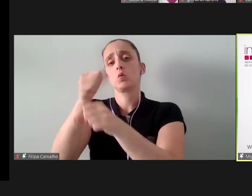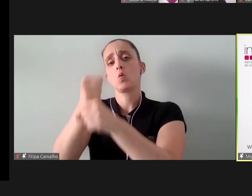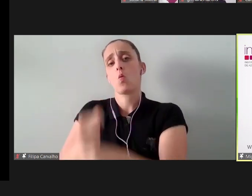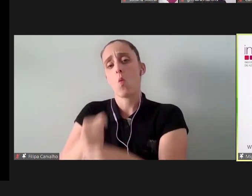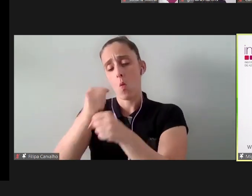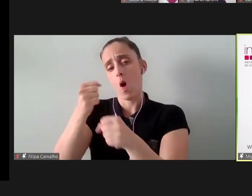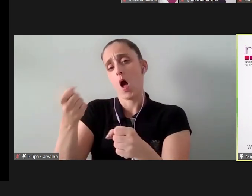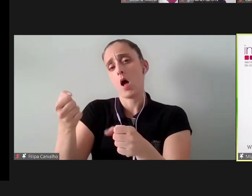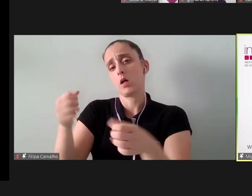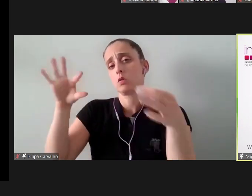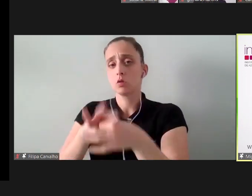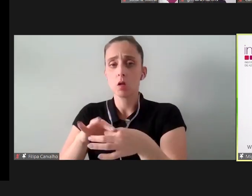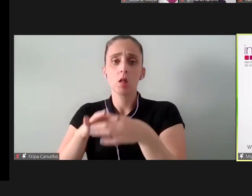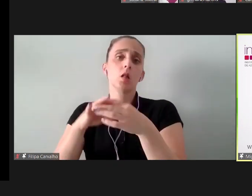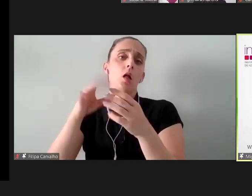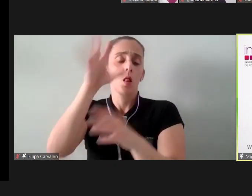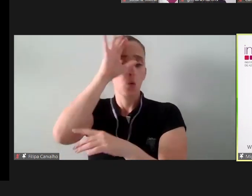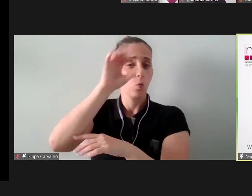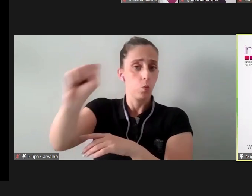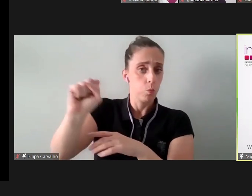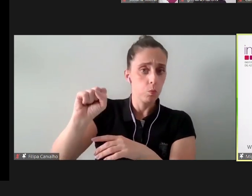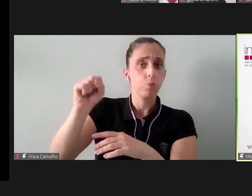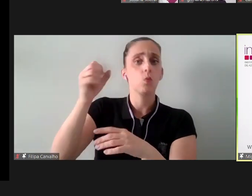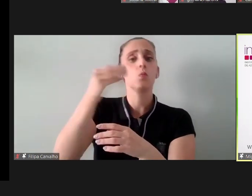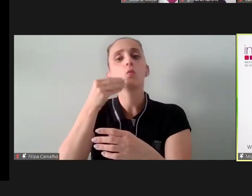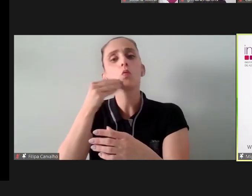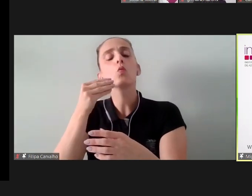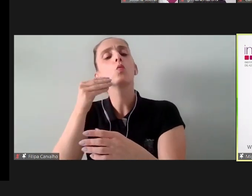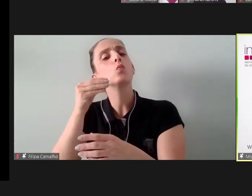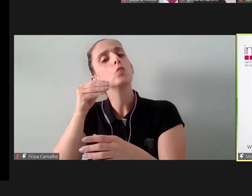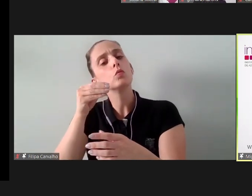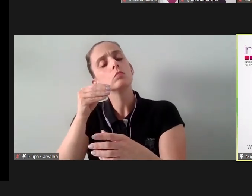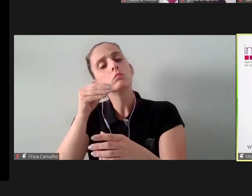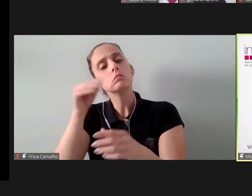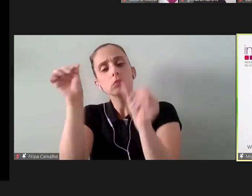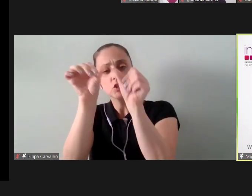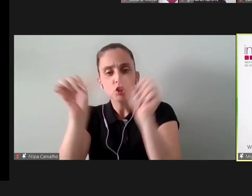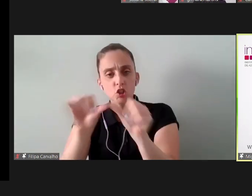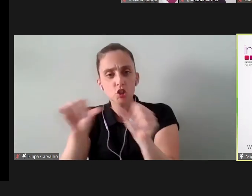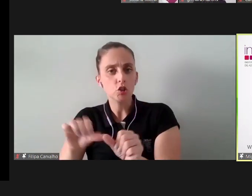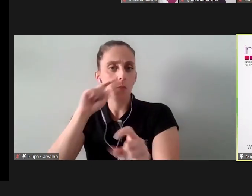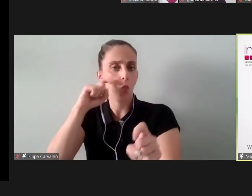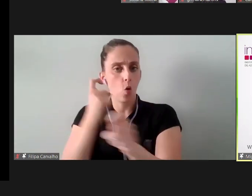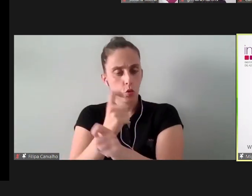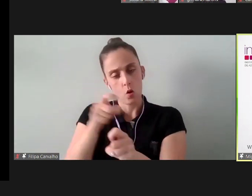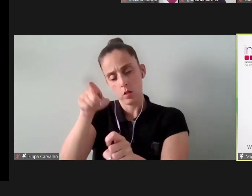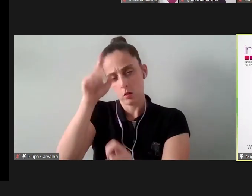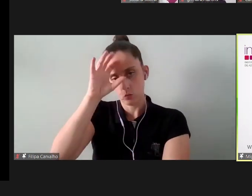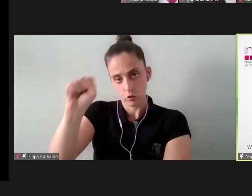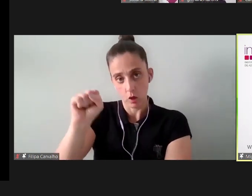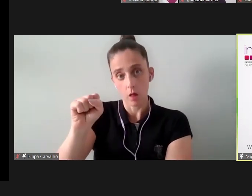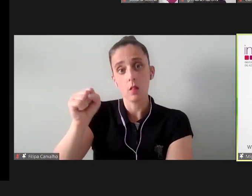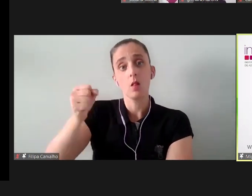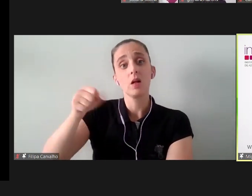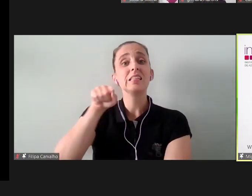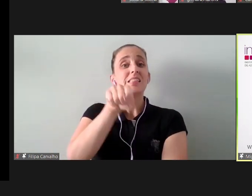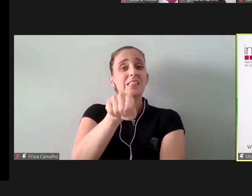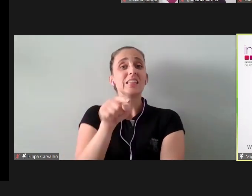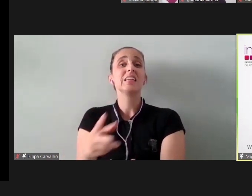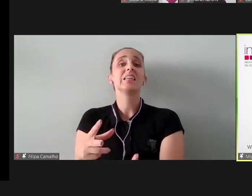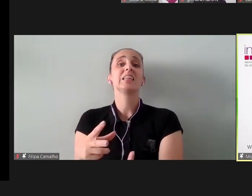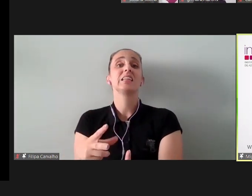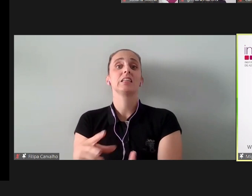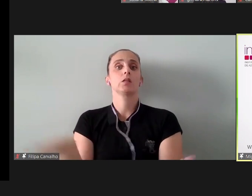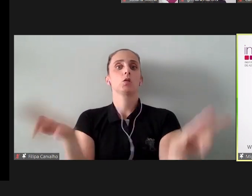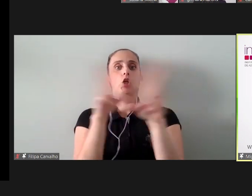área da auditoria pública no âmbito do sistema de controle interno do Estado. E aqui eu diria que o ponto inovador